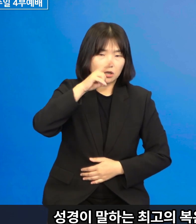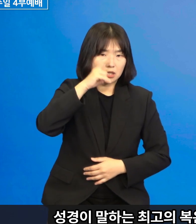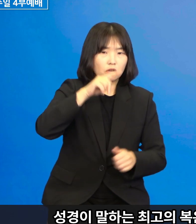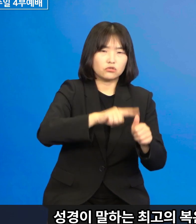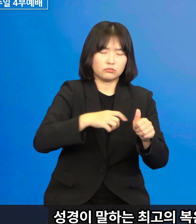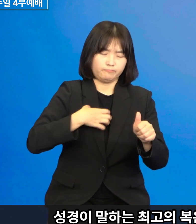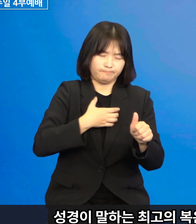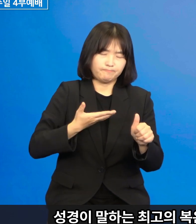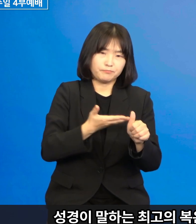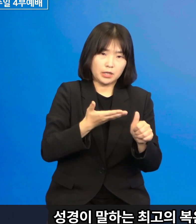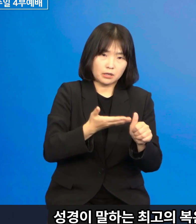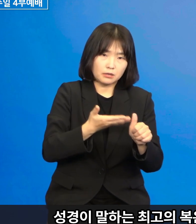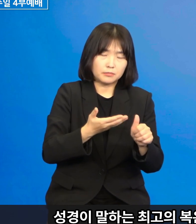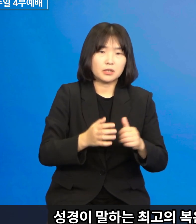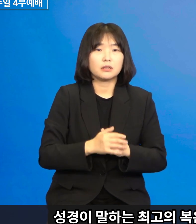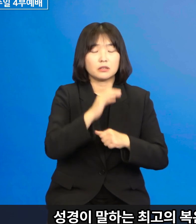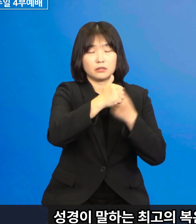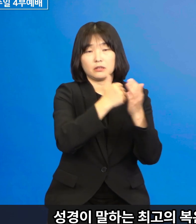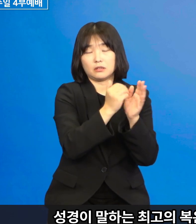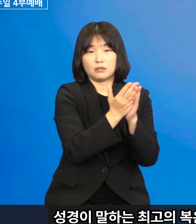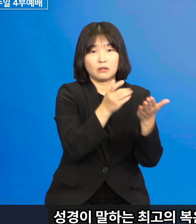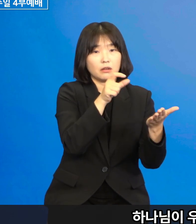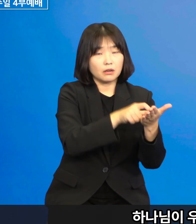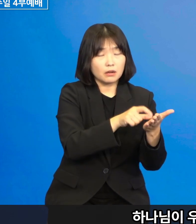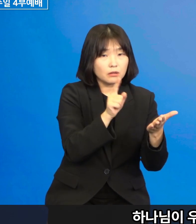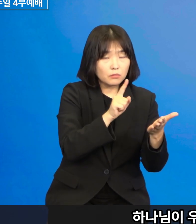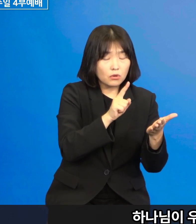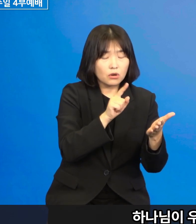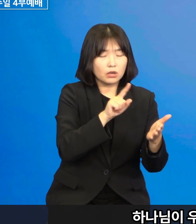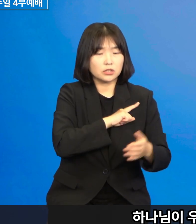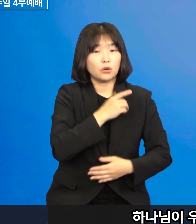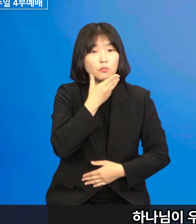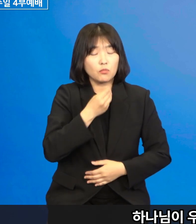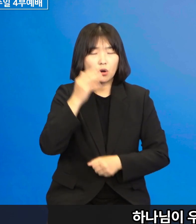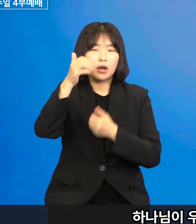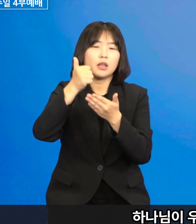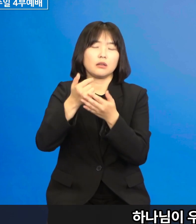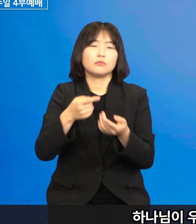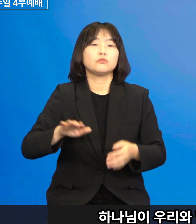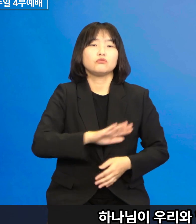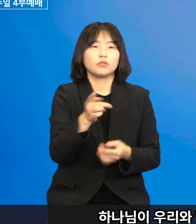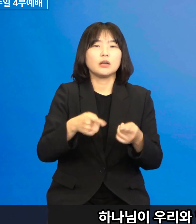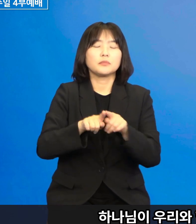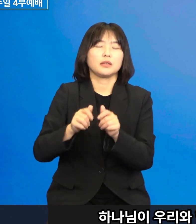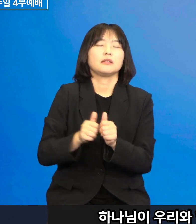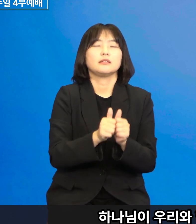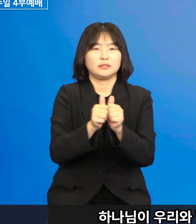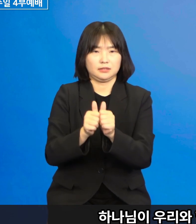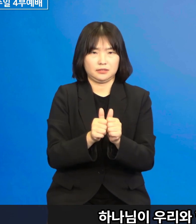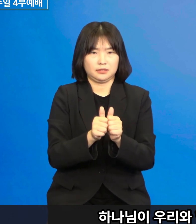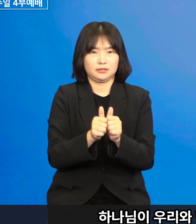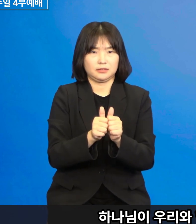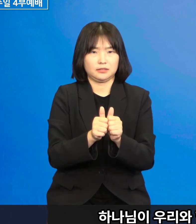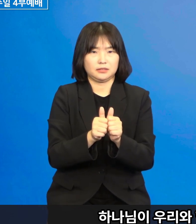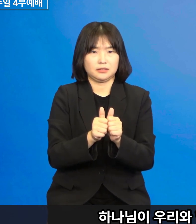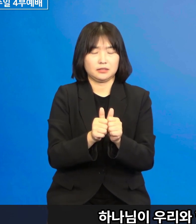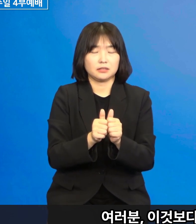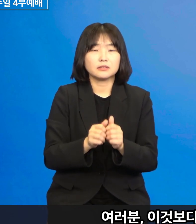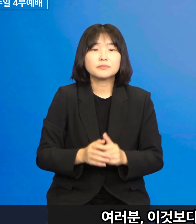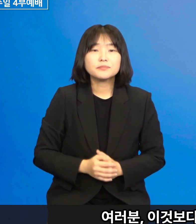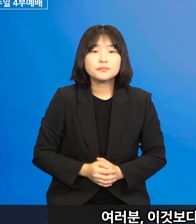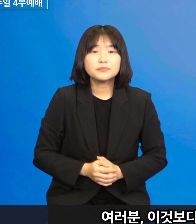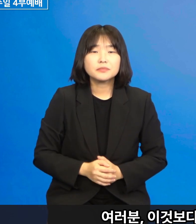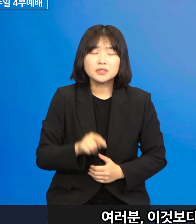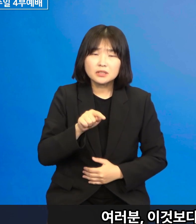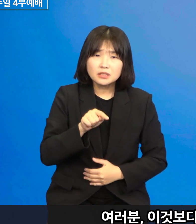여러분 성경이 말하는 최고의 복은 무엇이냐면 임마누엘입니다. 하나님이 우리와 함께 하신다. 하나님이 우리와 함께 하시는 하나님이다.